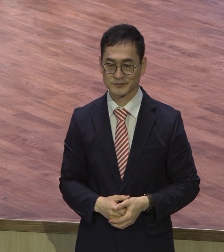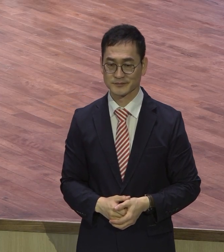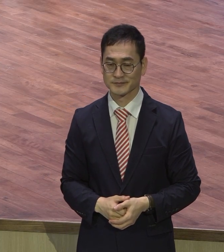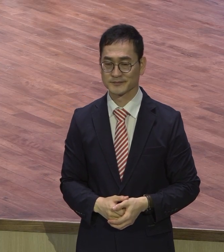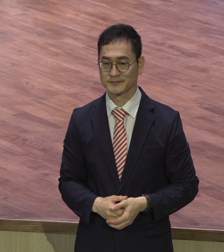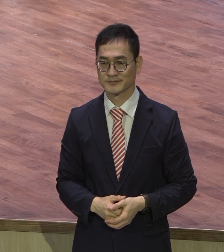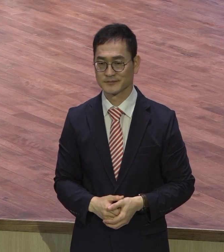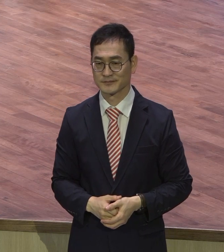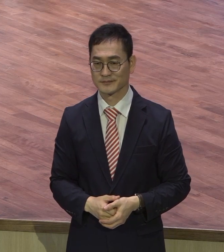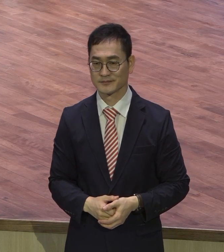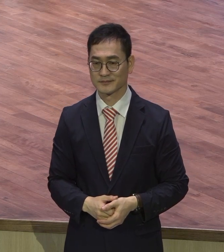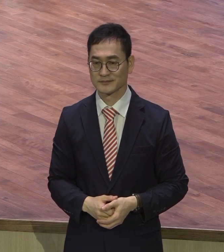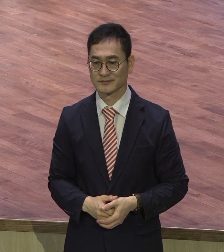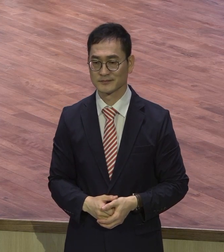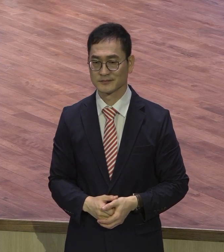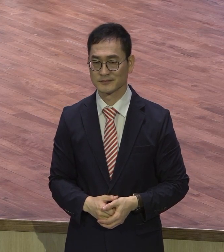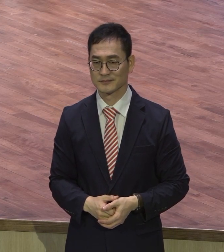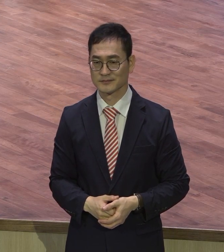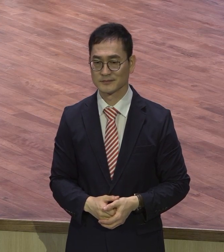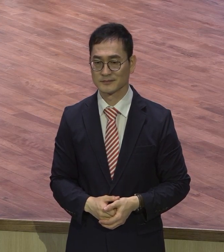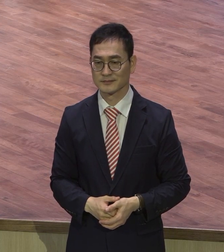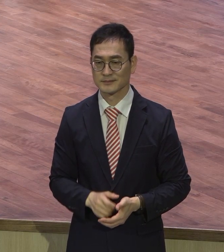거예요. 본자가 정보하는 거예요.